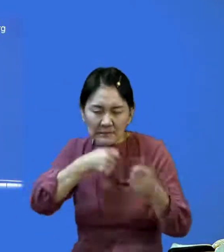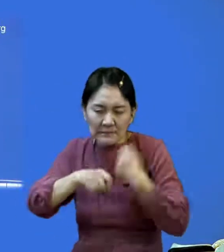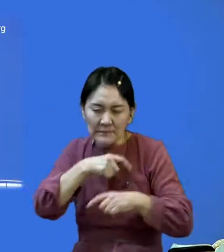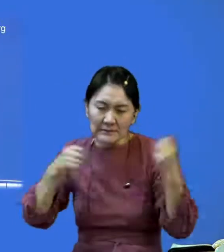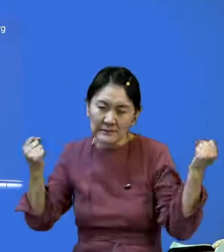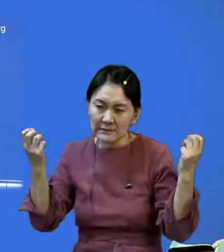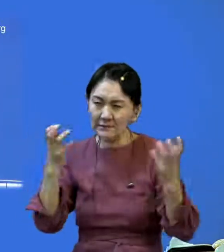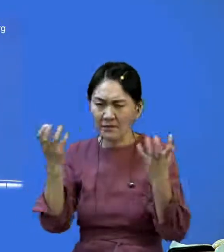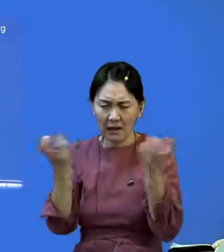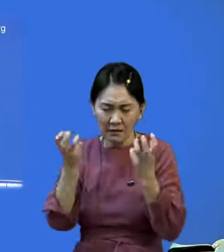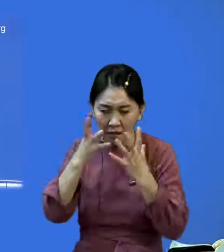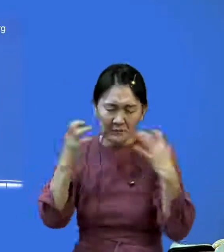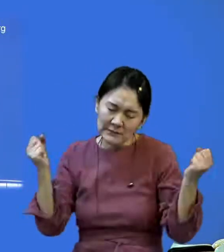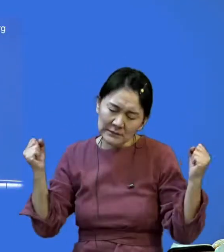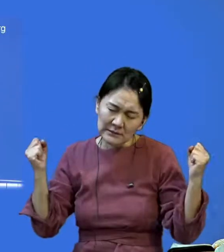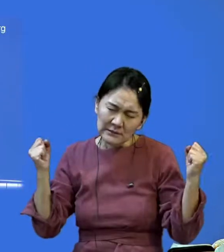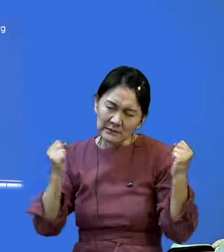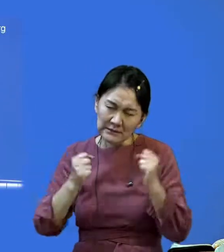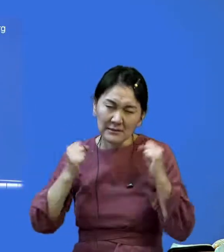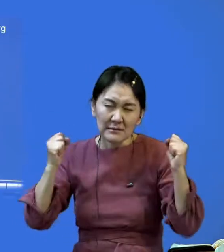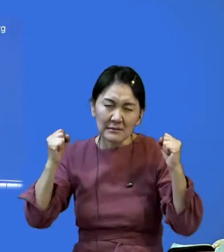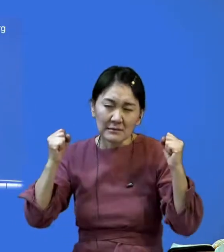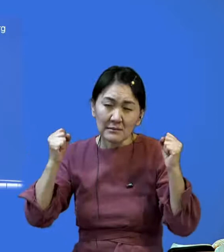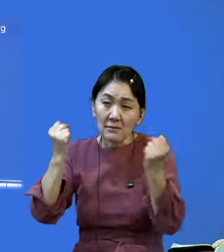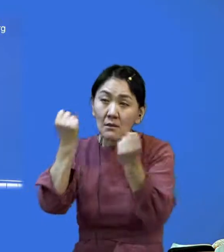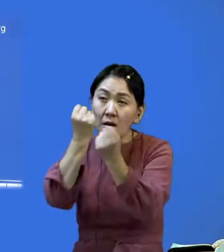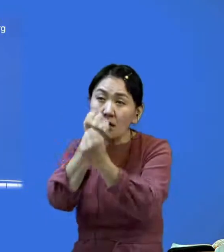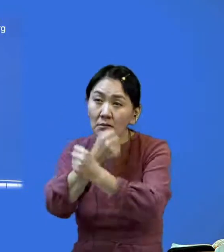Атархах зүйл дэндүү олон байсан. Аврагдангуут л ерөөсөө.